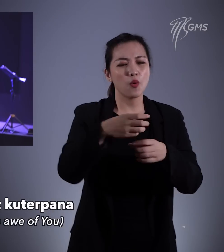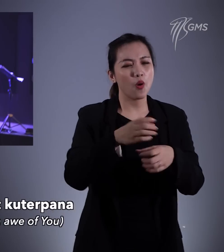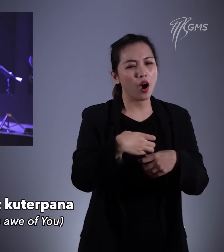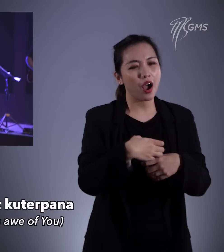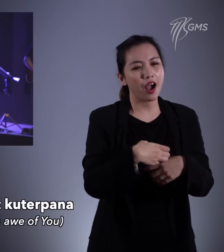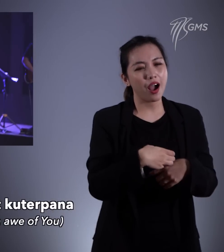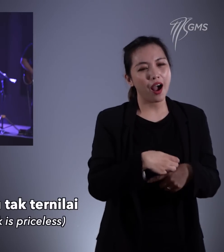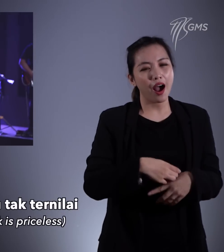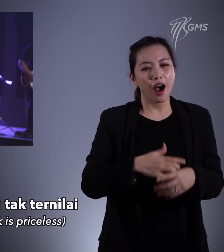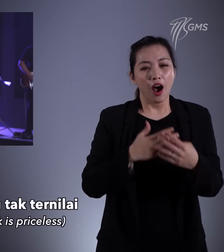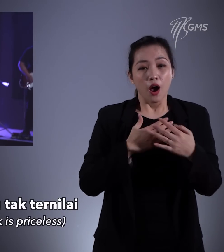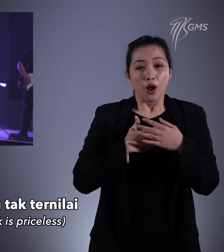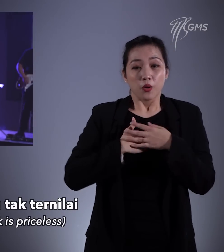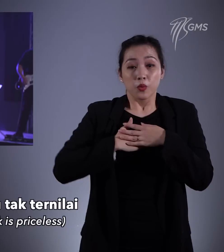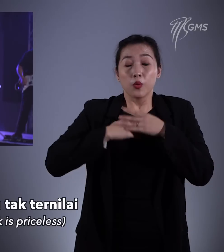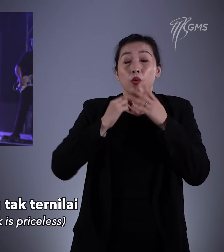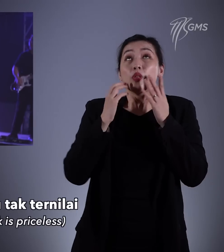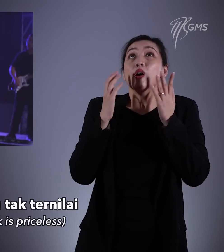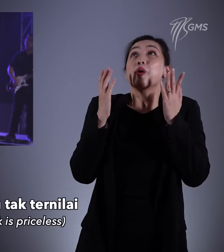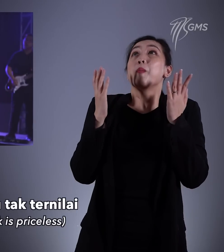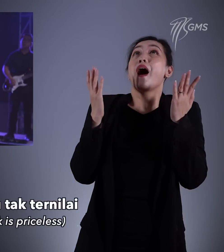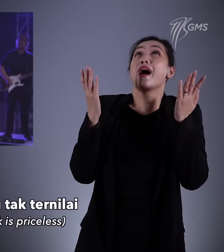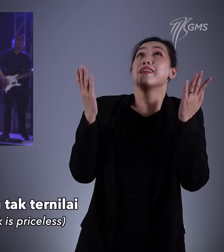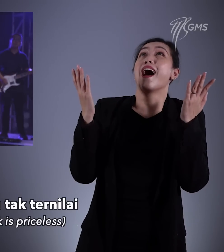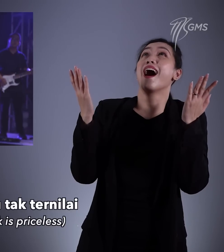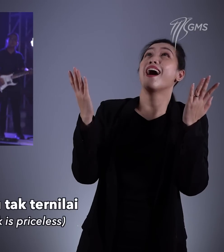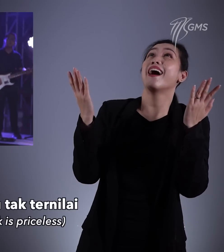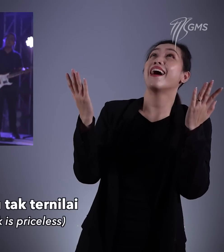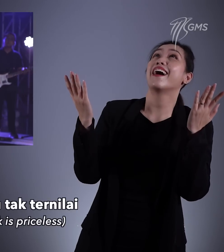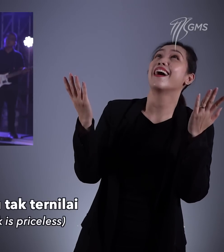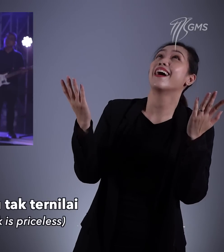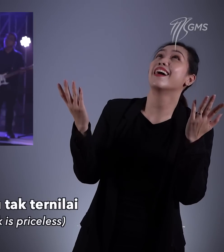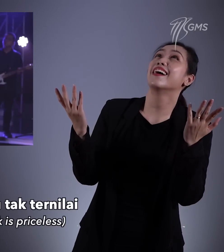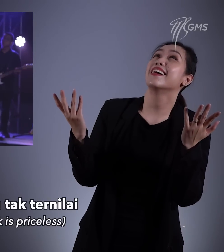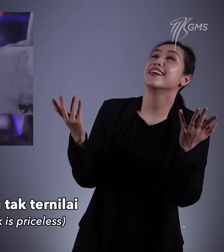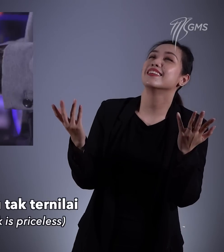Kau buat ku terpana,